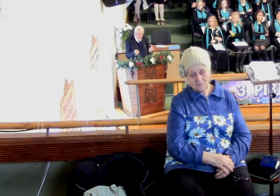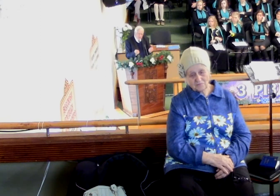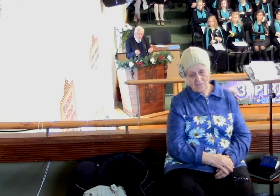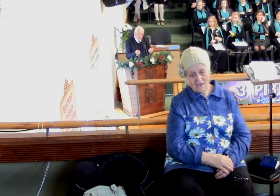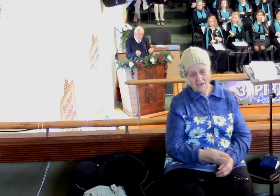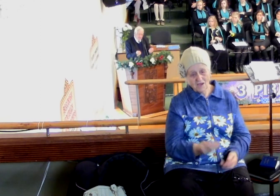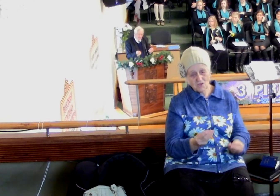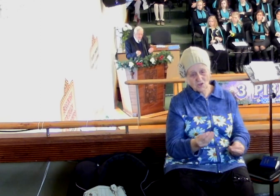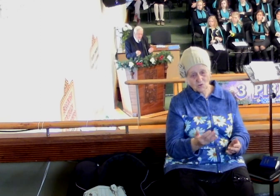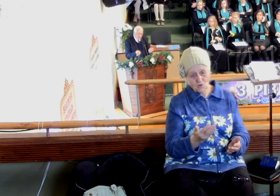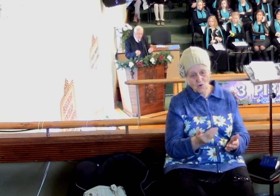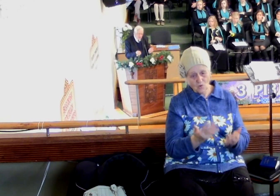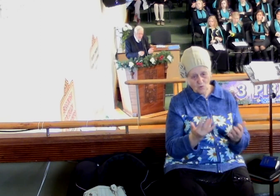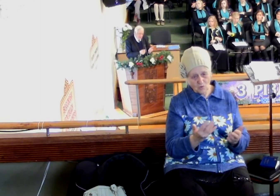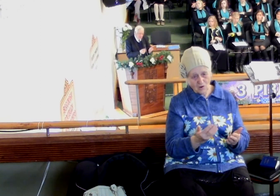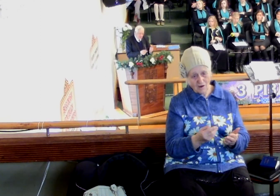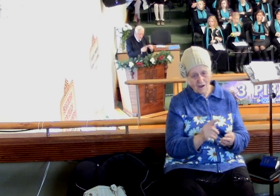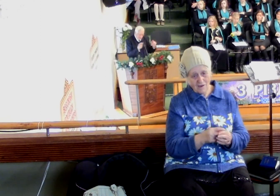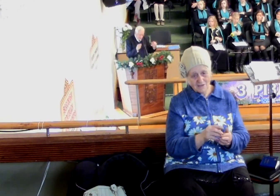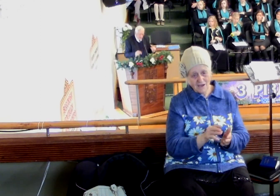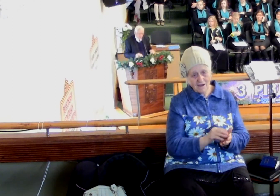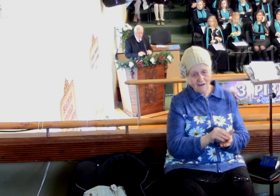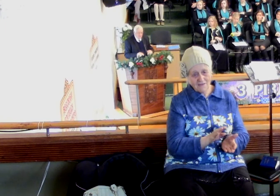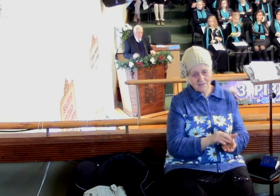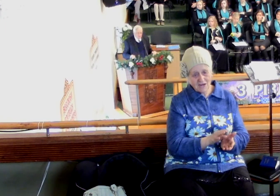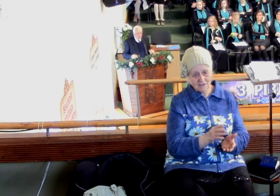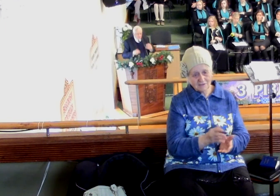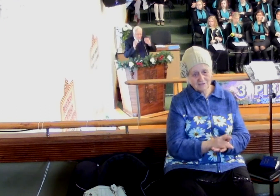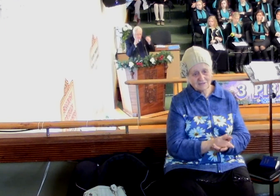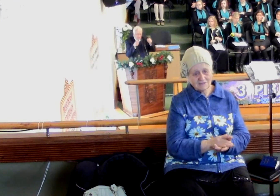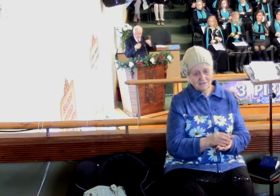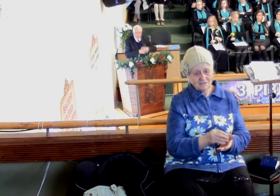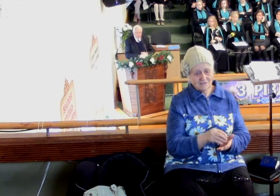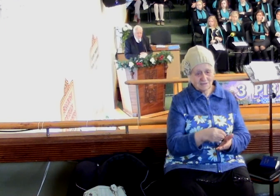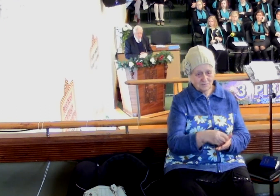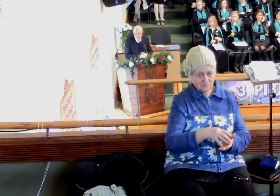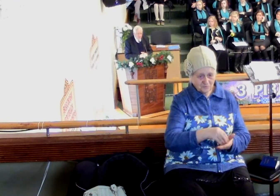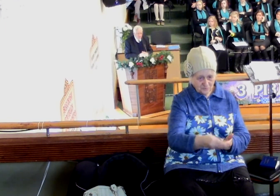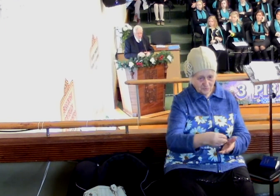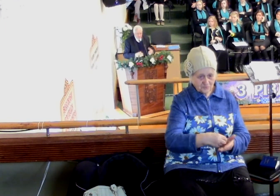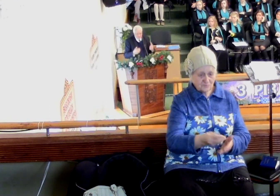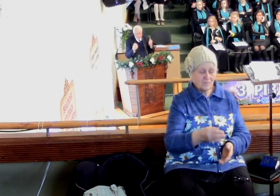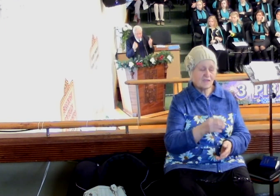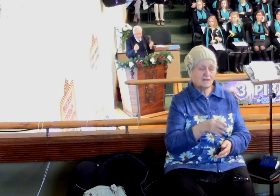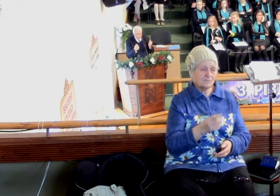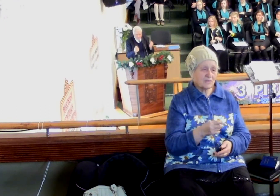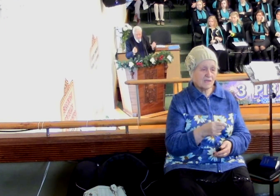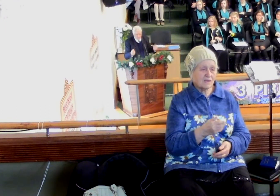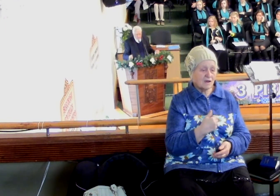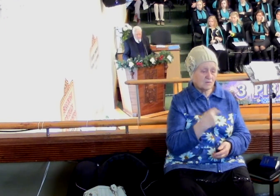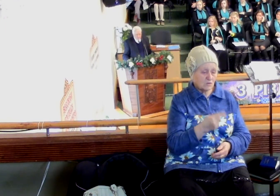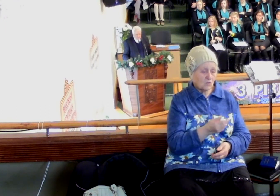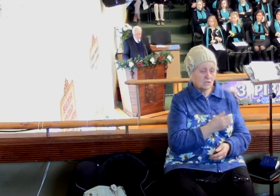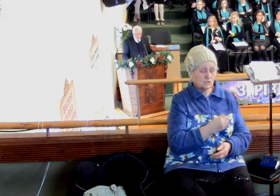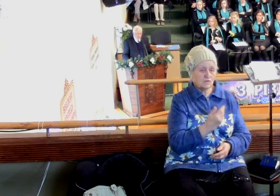держу в руках эти отрывные календари с этими досочками, на которые цепляются. Говорю, я хочу вам сделать